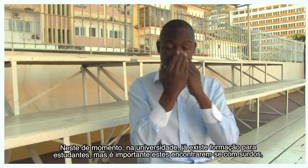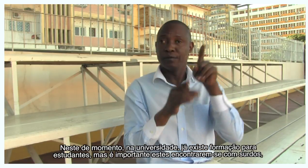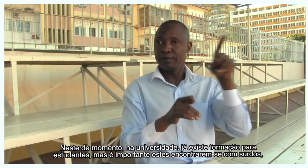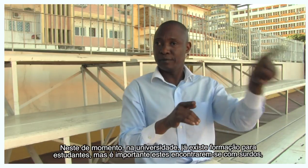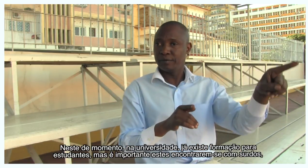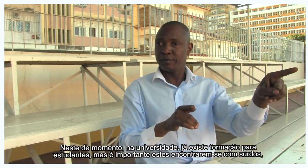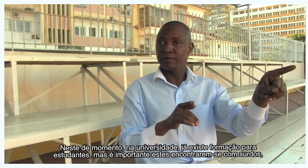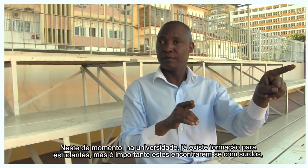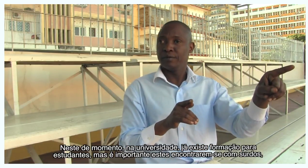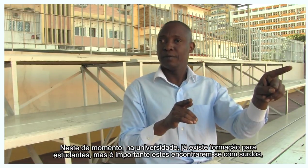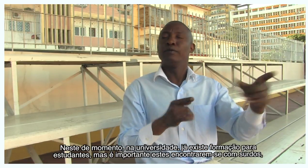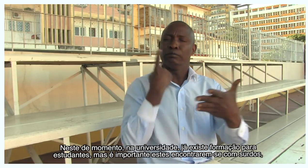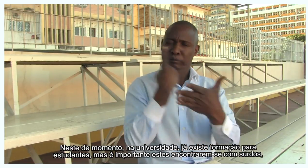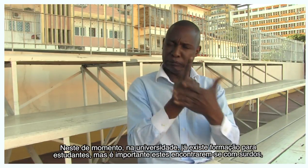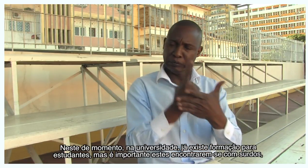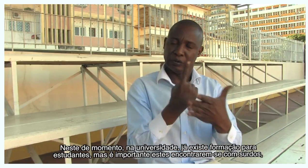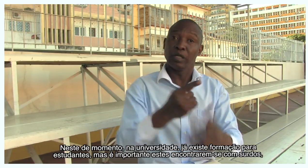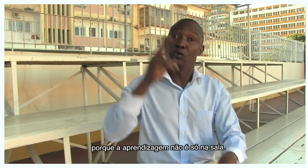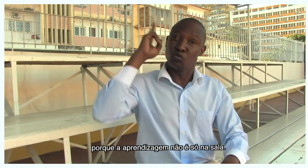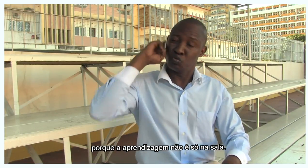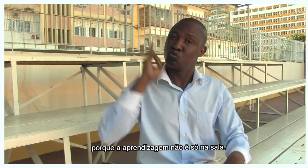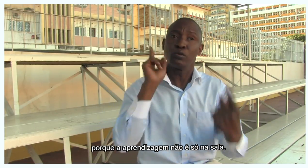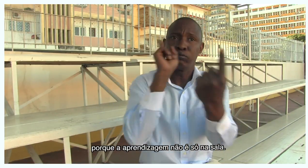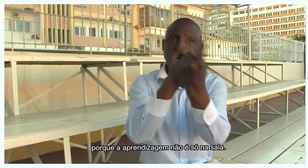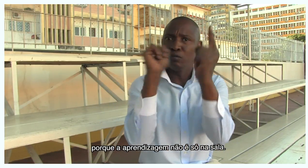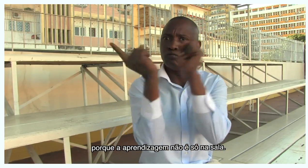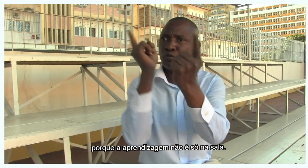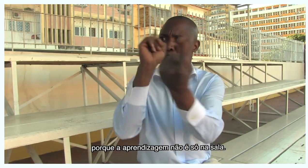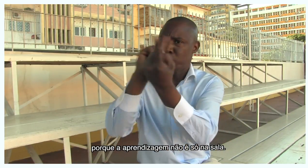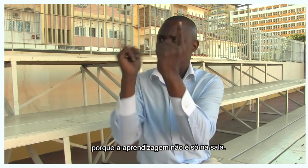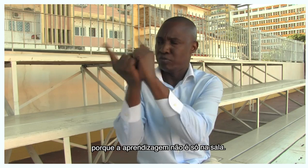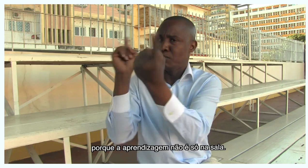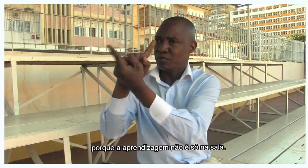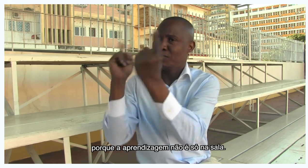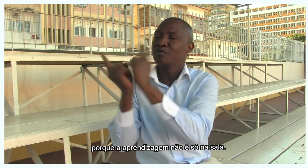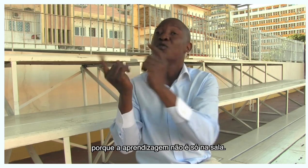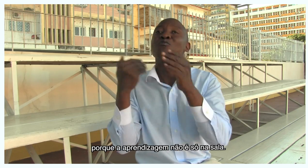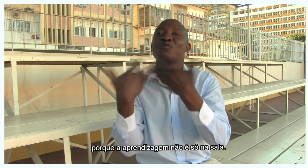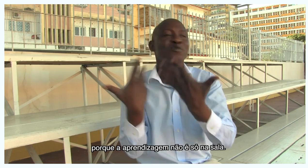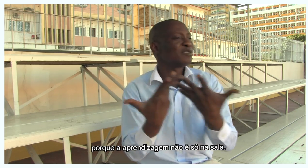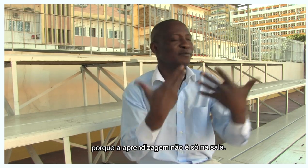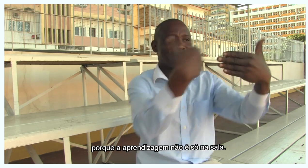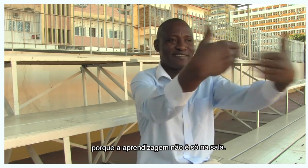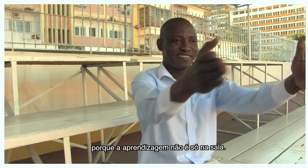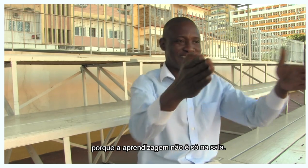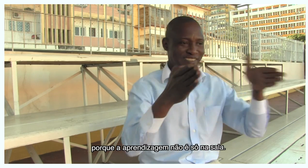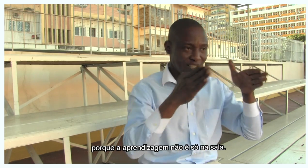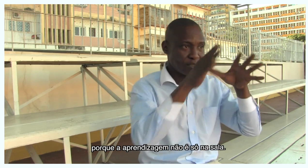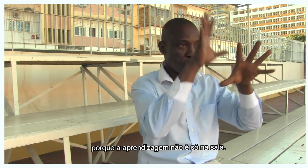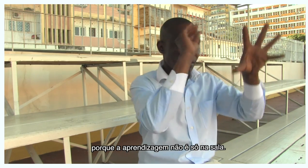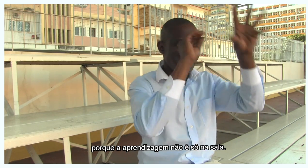importante estes encontrarem-se com surdos, porque a aprendizagem não é só na sala.